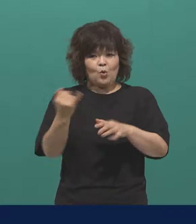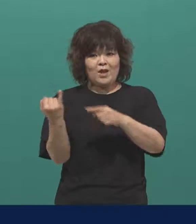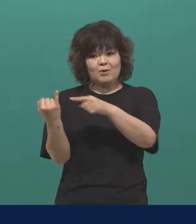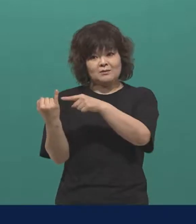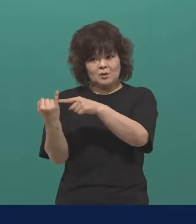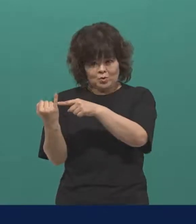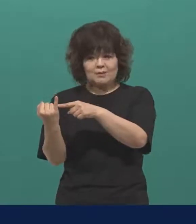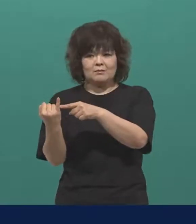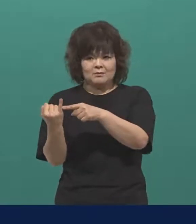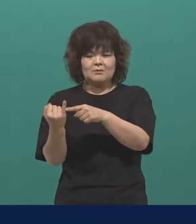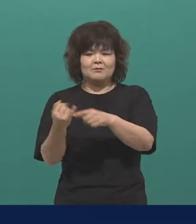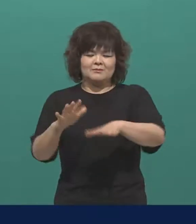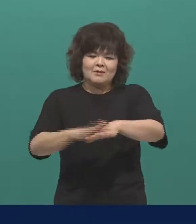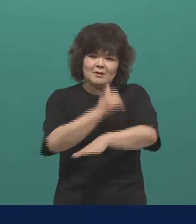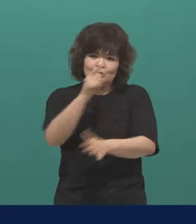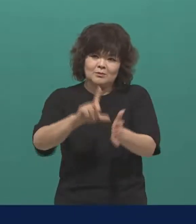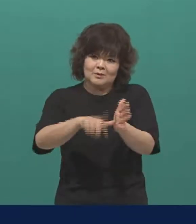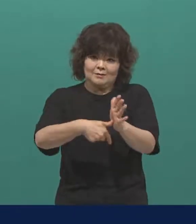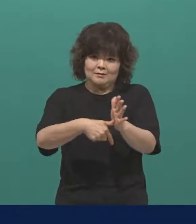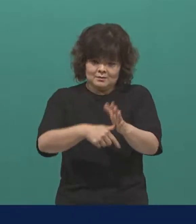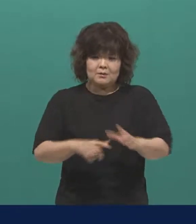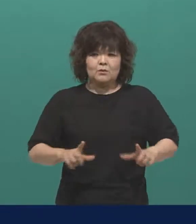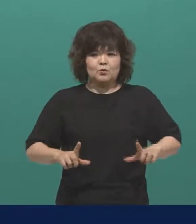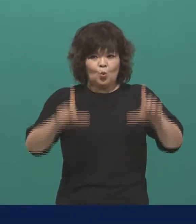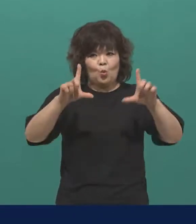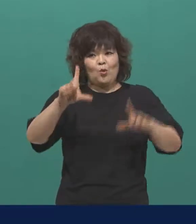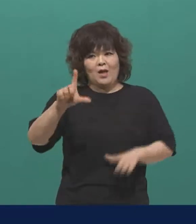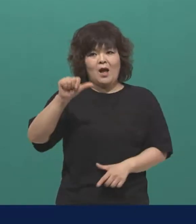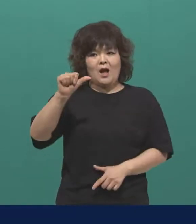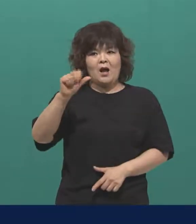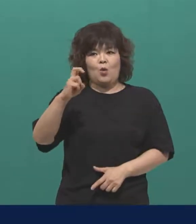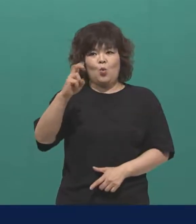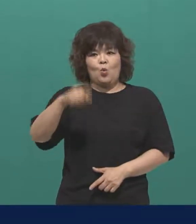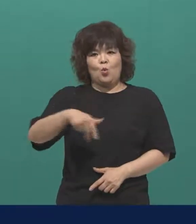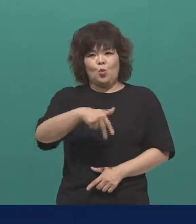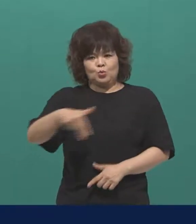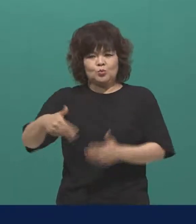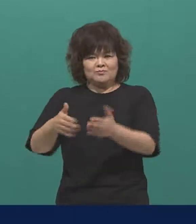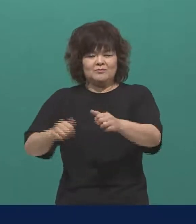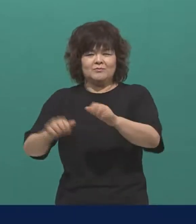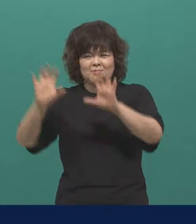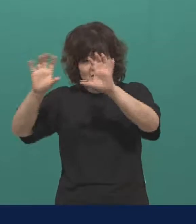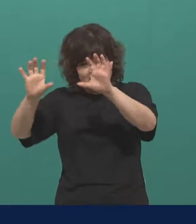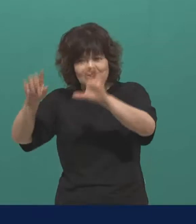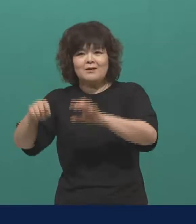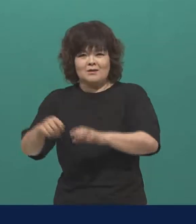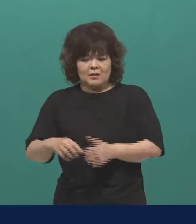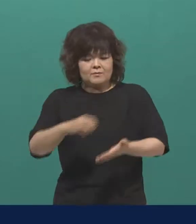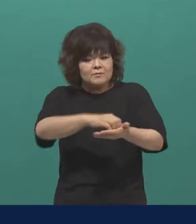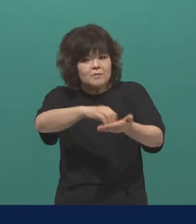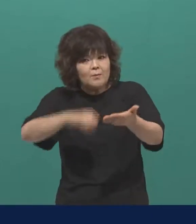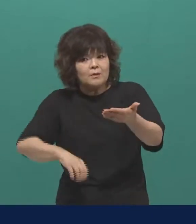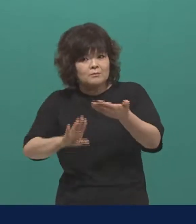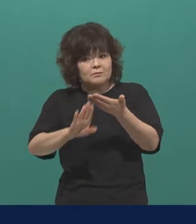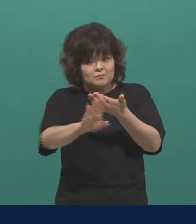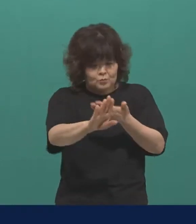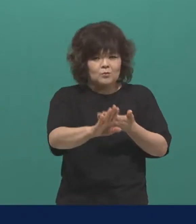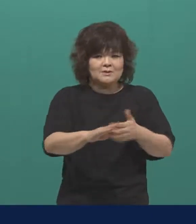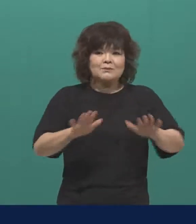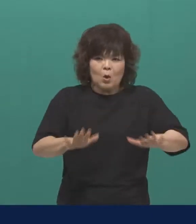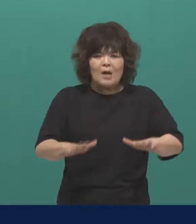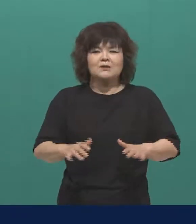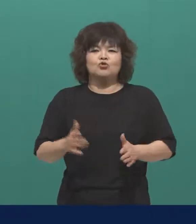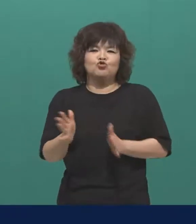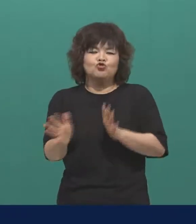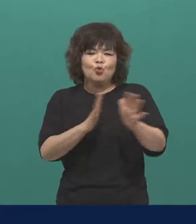元日本代表の大山さんは、現役時代は東レアローズで活躍し、引